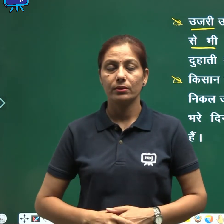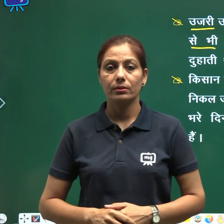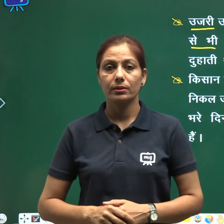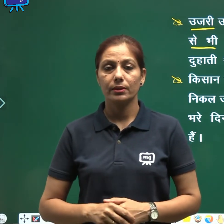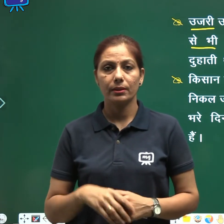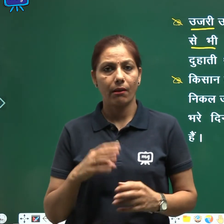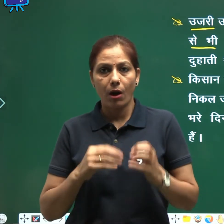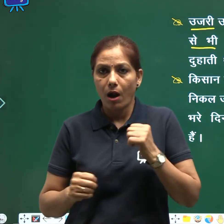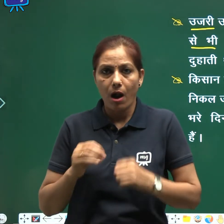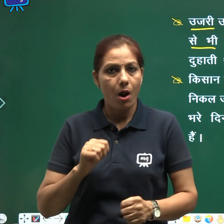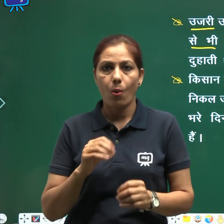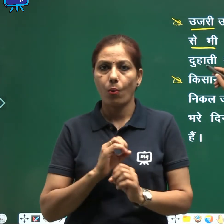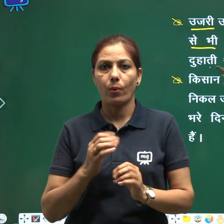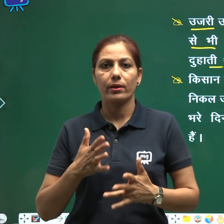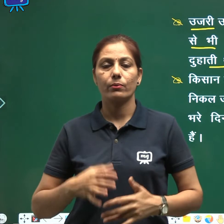नहीं दुआती थी।